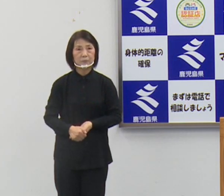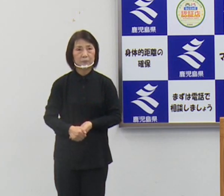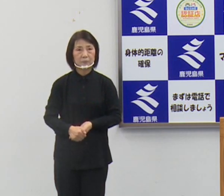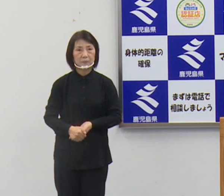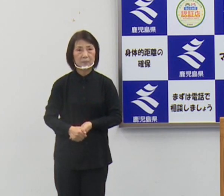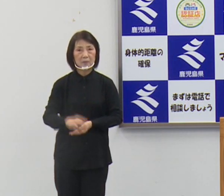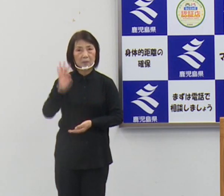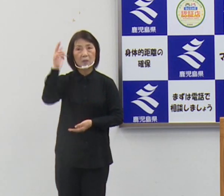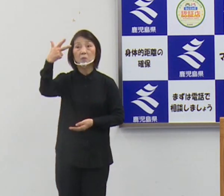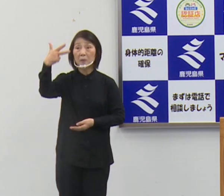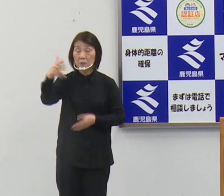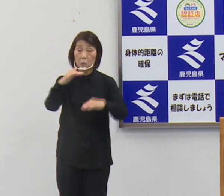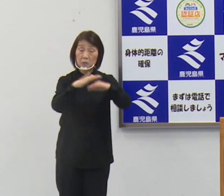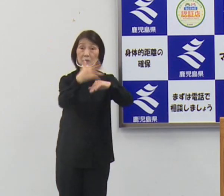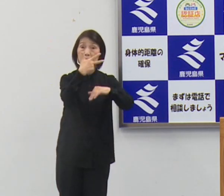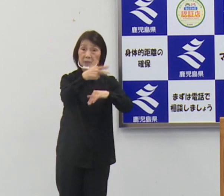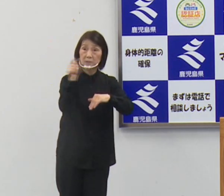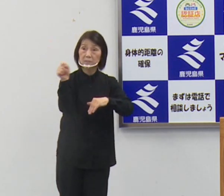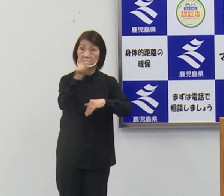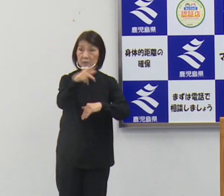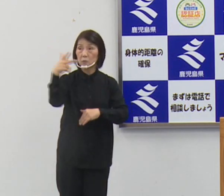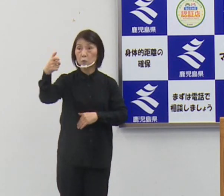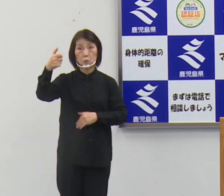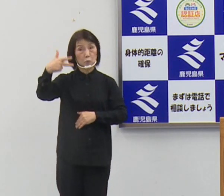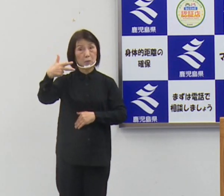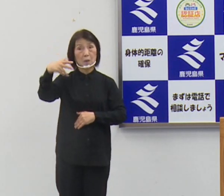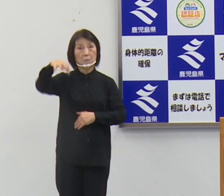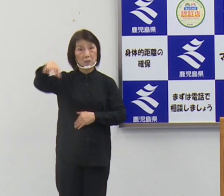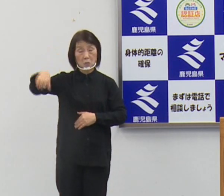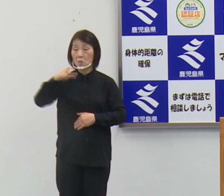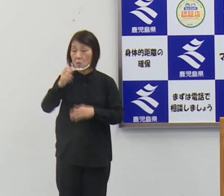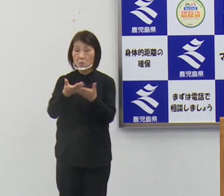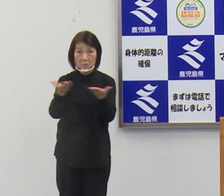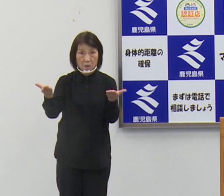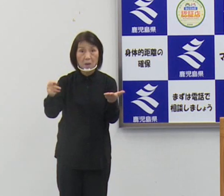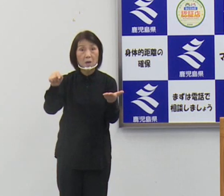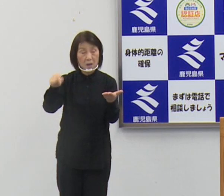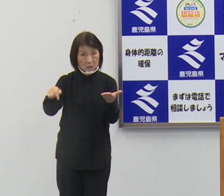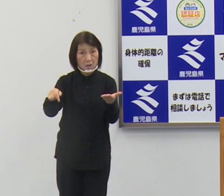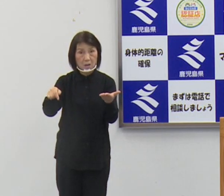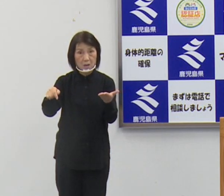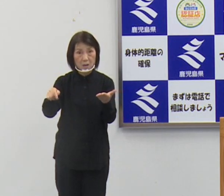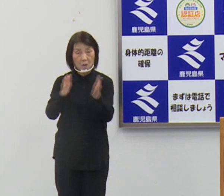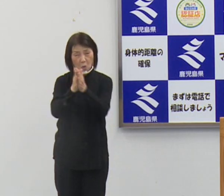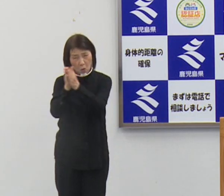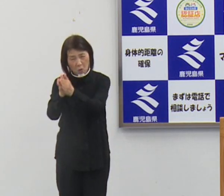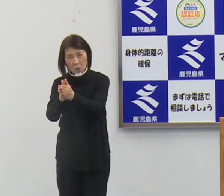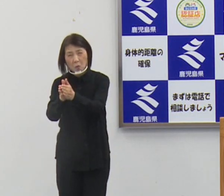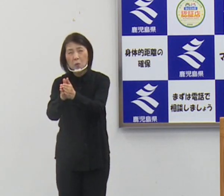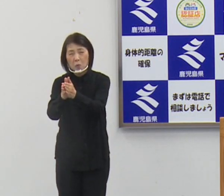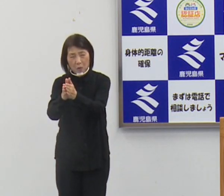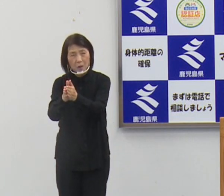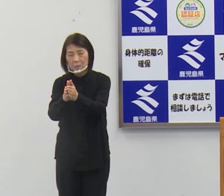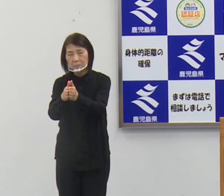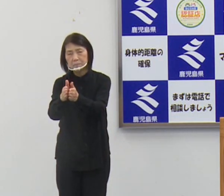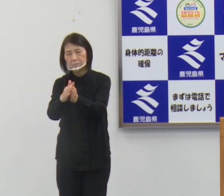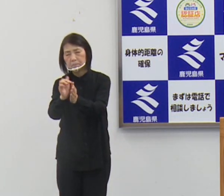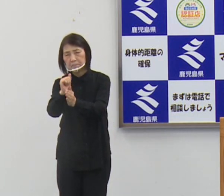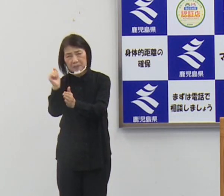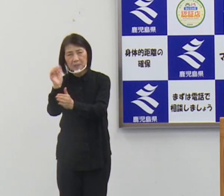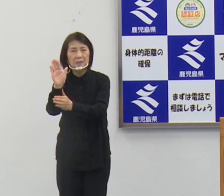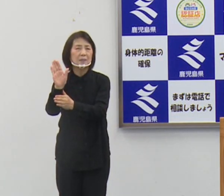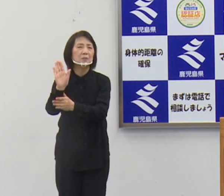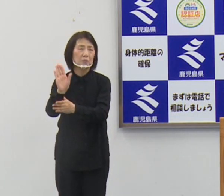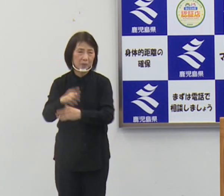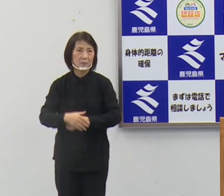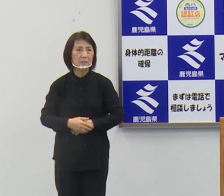鹿児島市と霧島市67箇所の飲食店が応じてないということですが、調査自体、個別調査はいつから今何店